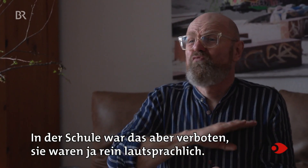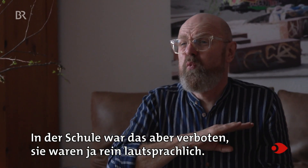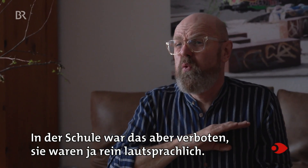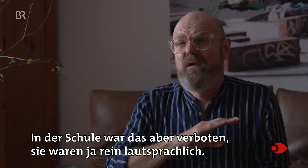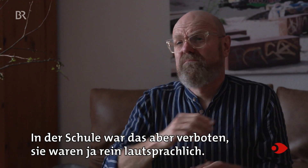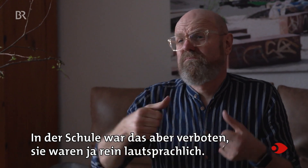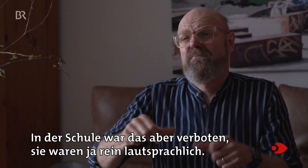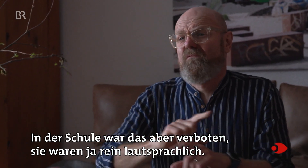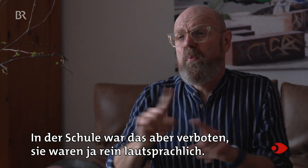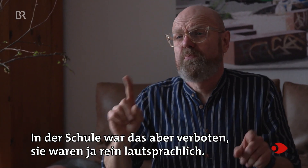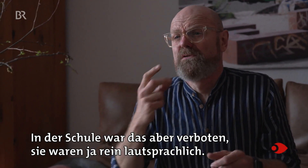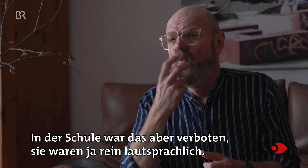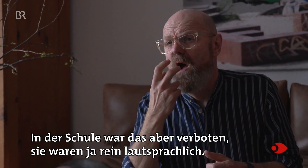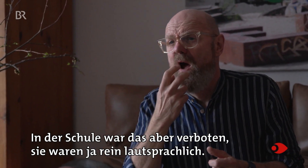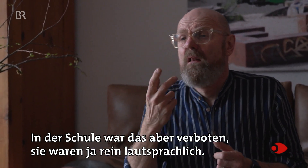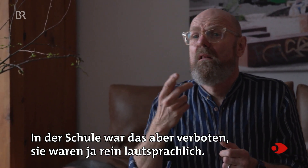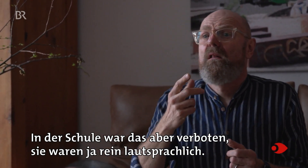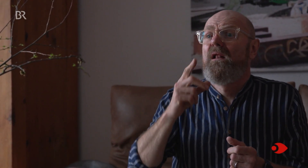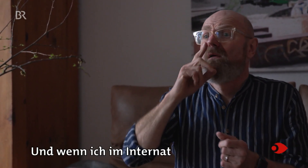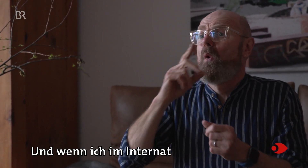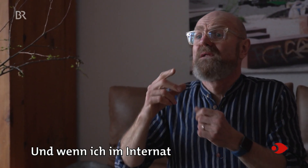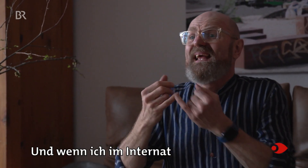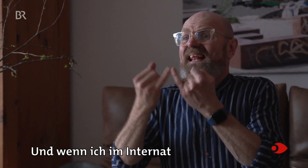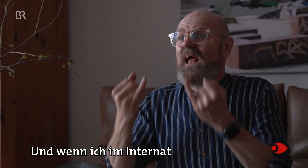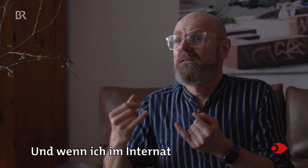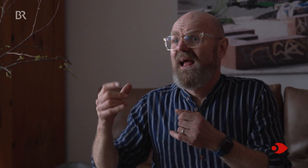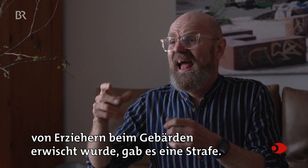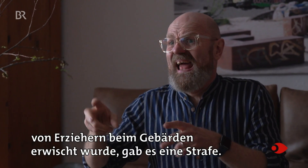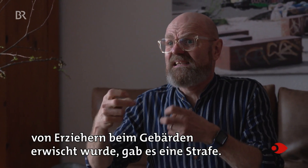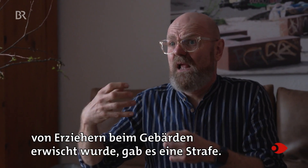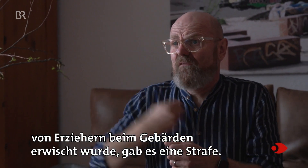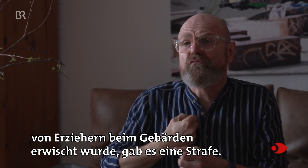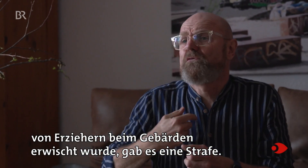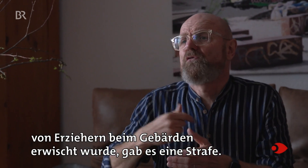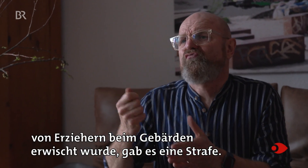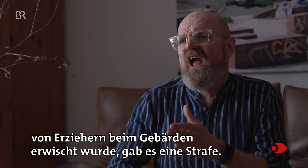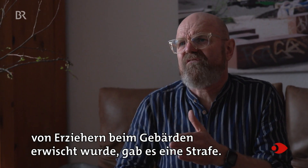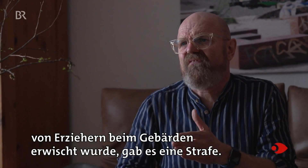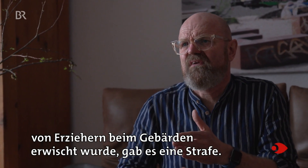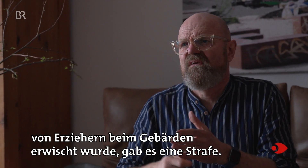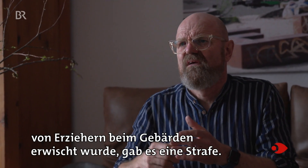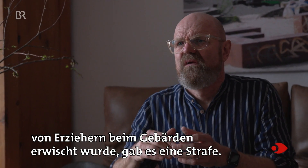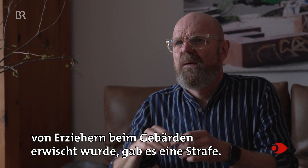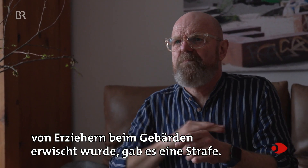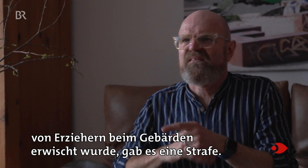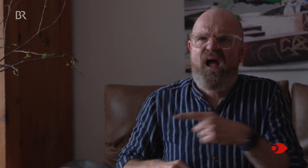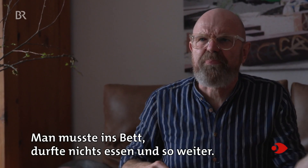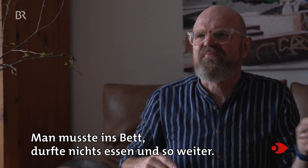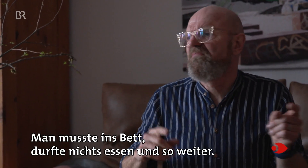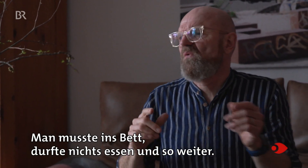verboten. Sie waren ja rein lautsprachlich. Und wenn ich im Internat von Erziehern beim Gebärden erwischt wurde, gab es eine Strafe. Man musste ins